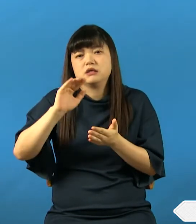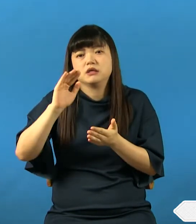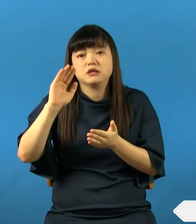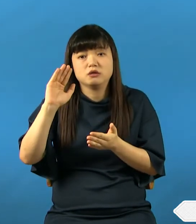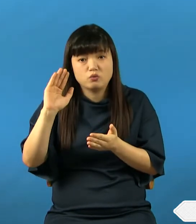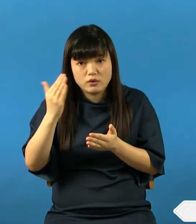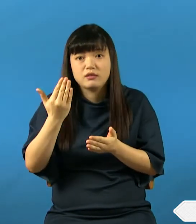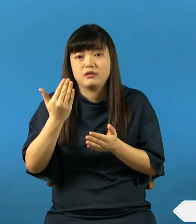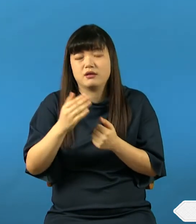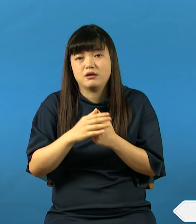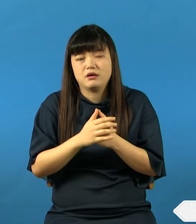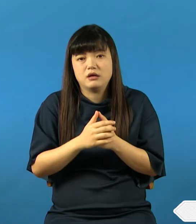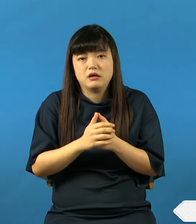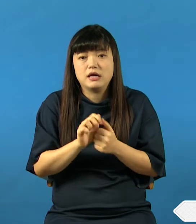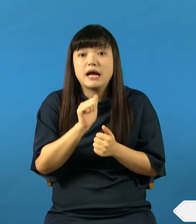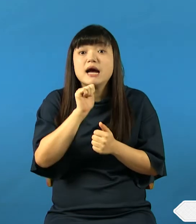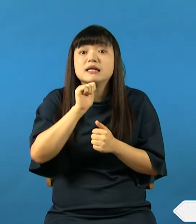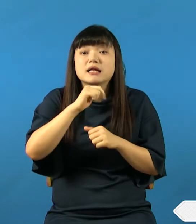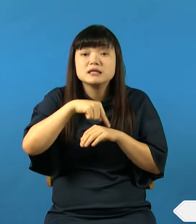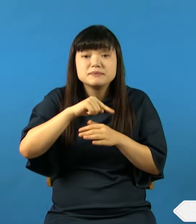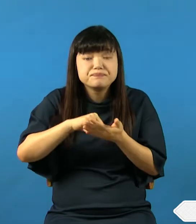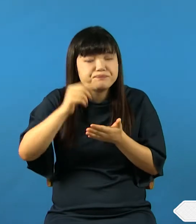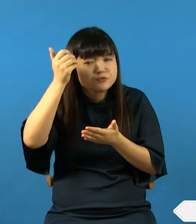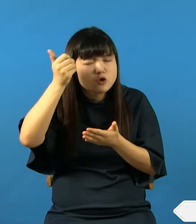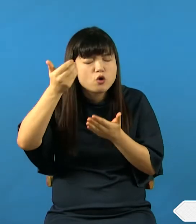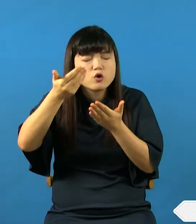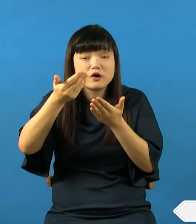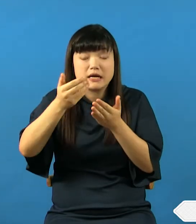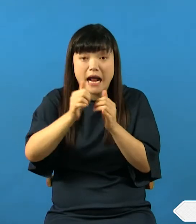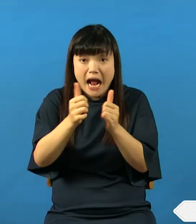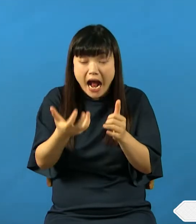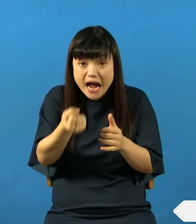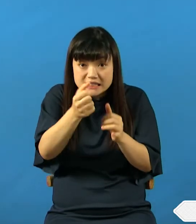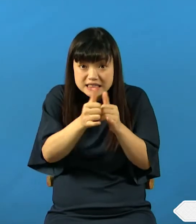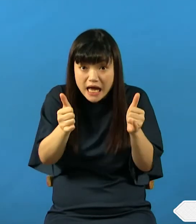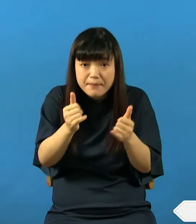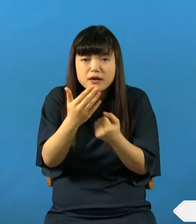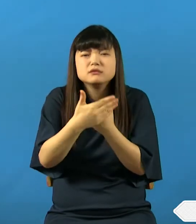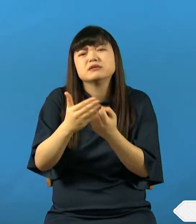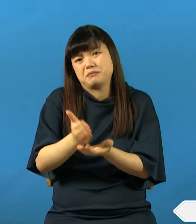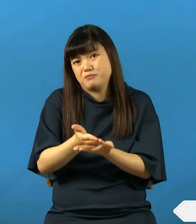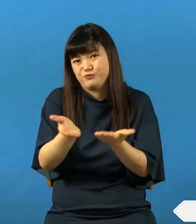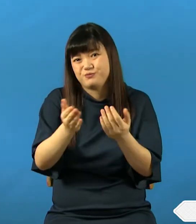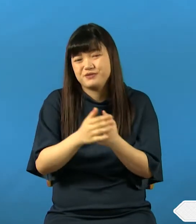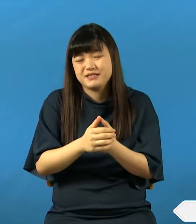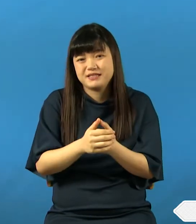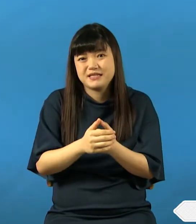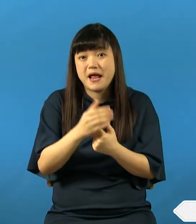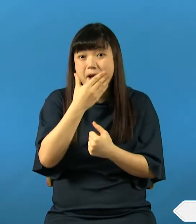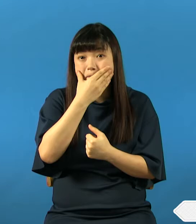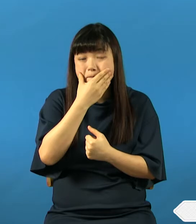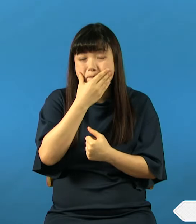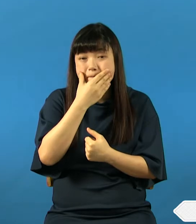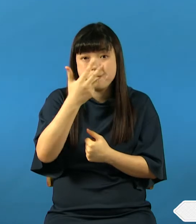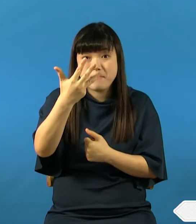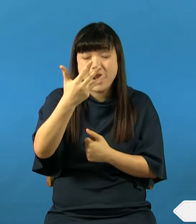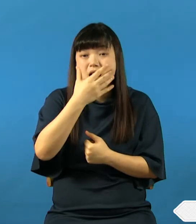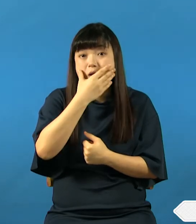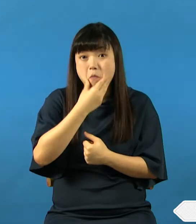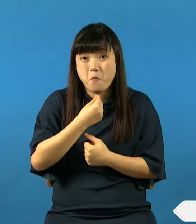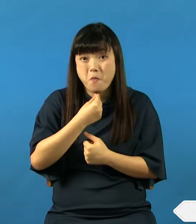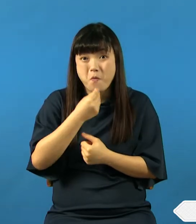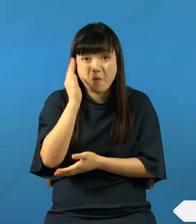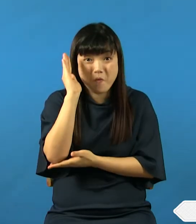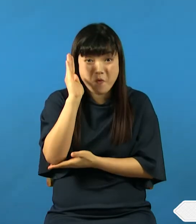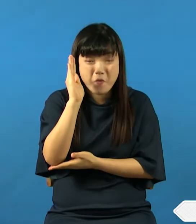그런 뜻입니다. 하나님이 가난한 심령을 가진 사람에게 은혜를 베푸십니다.